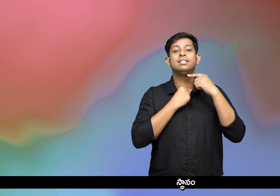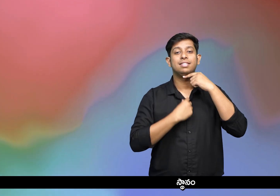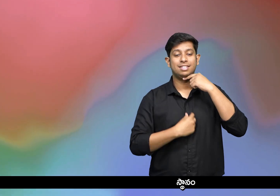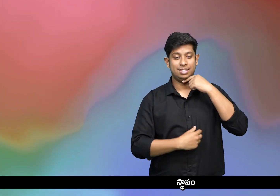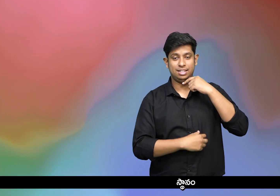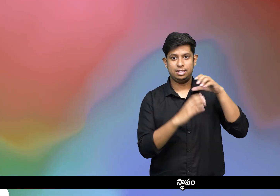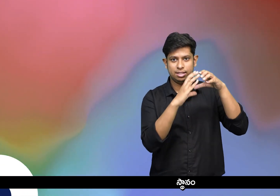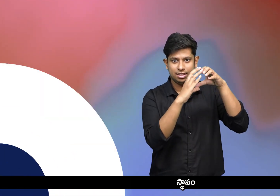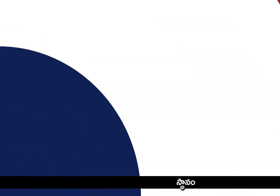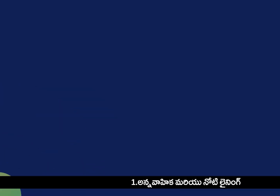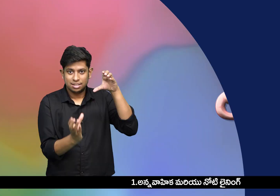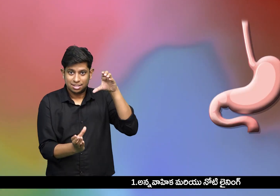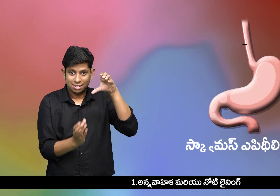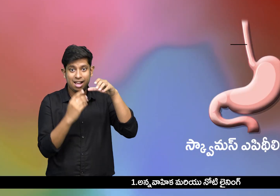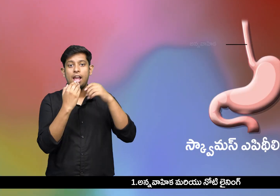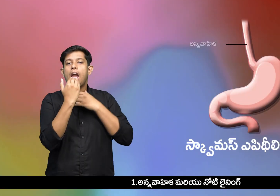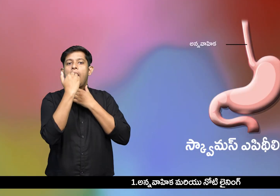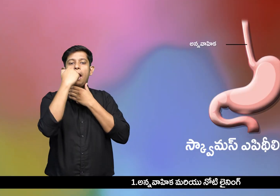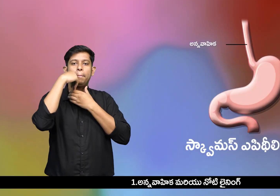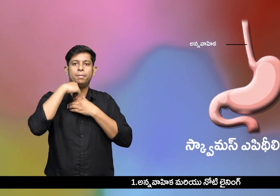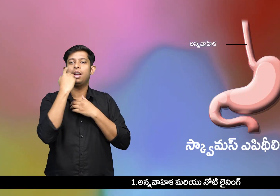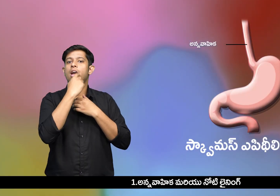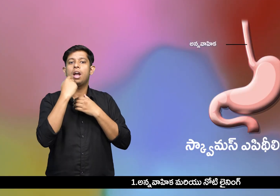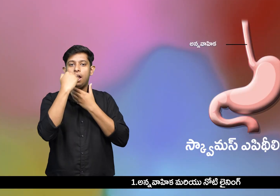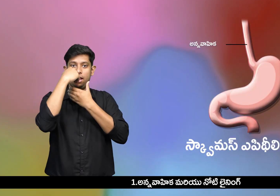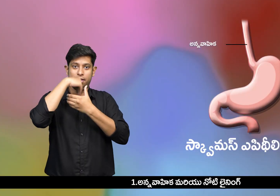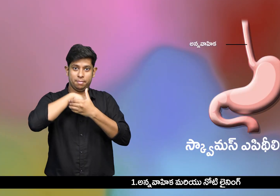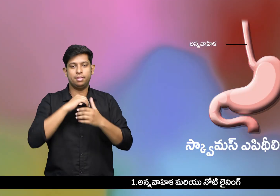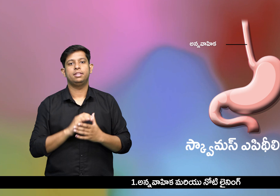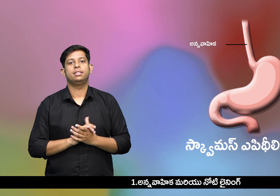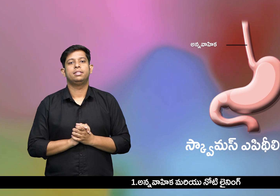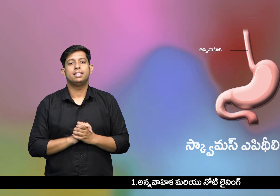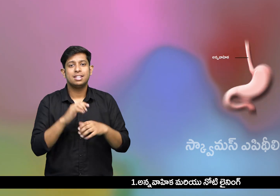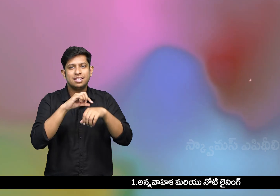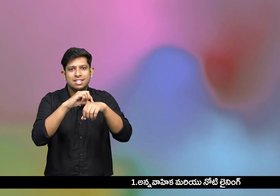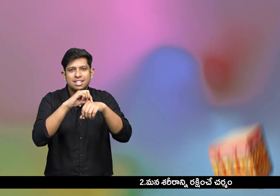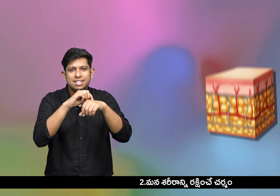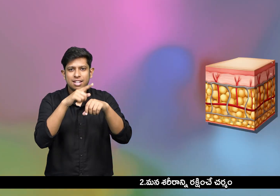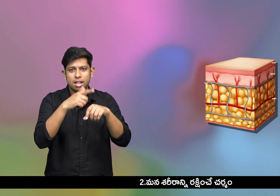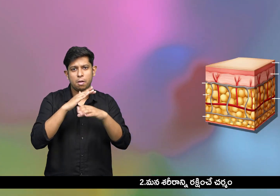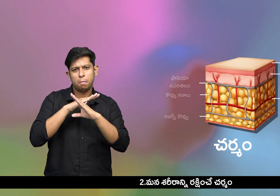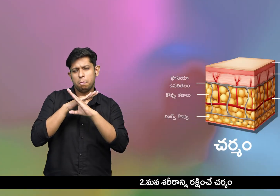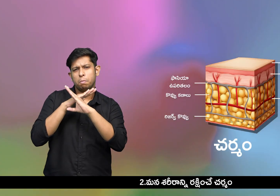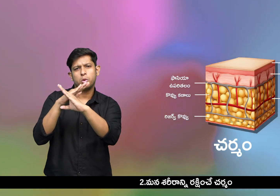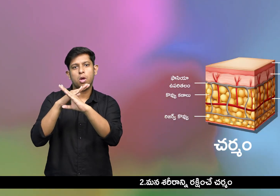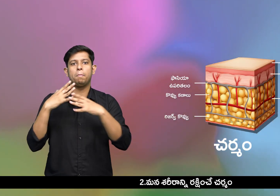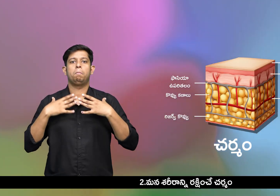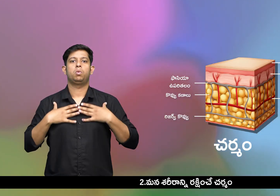స్థానం 1. అన్నవాహిక మరియు నోటి లైనింగ్. 2. మన శరీరాన్ని